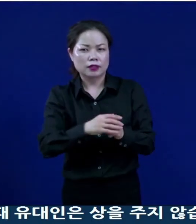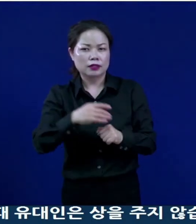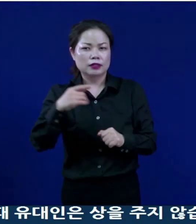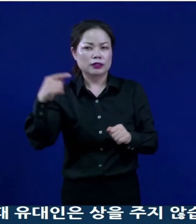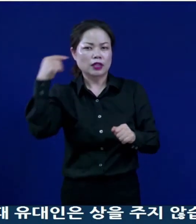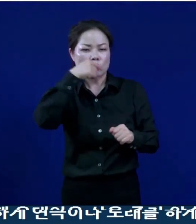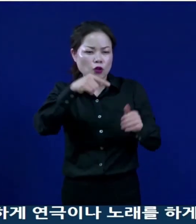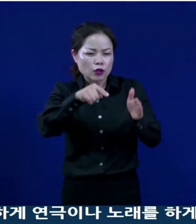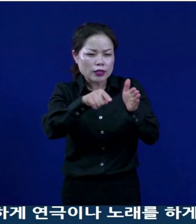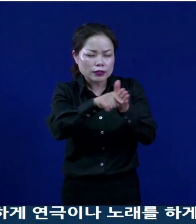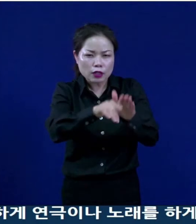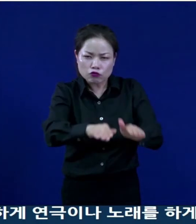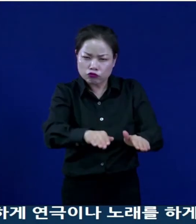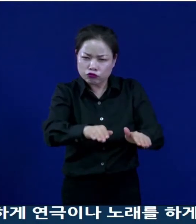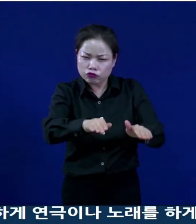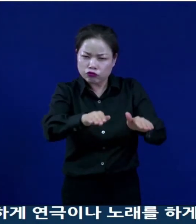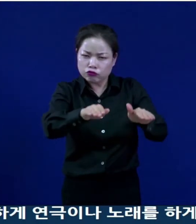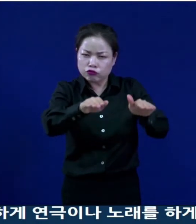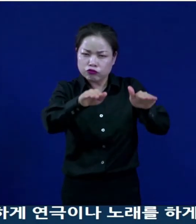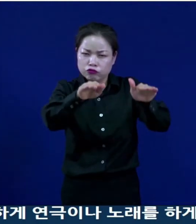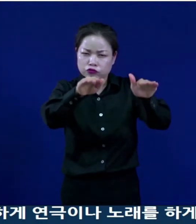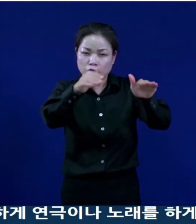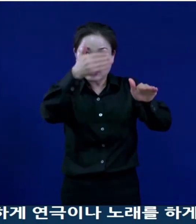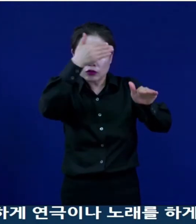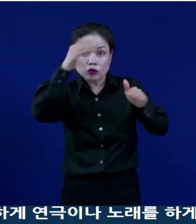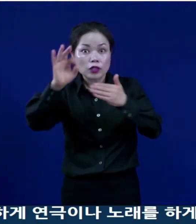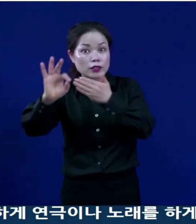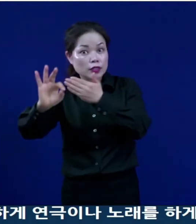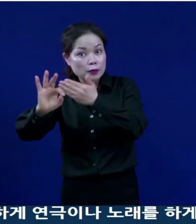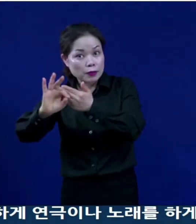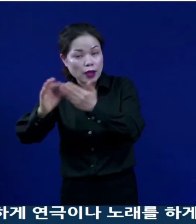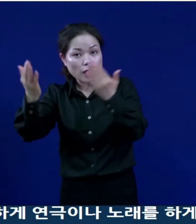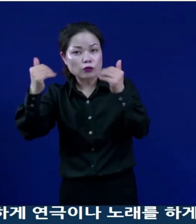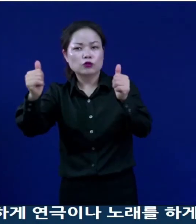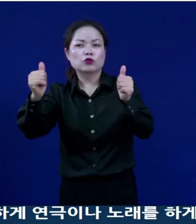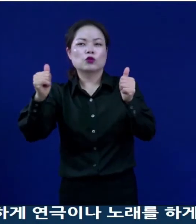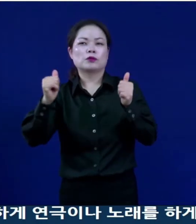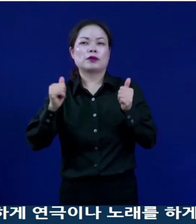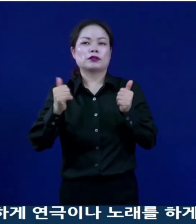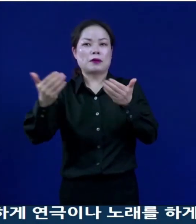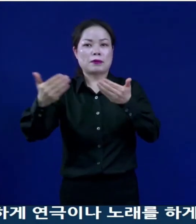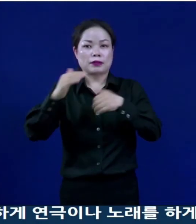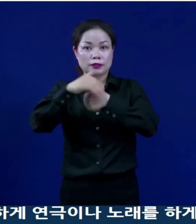훈련을 받으면서 자라는지 청년이 되면 이렇게 학교를 졸업할